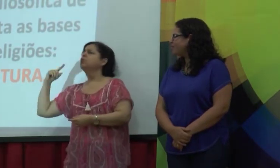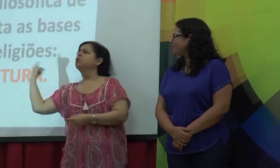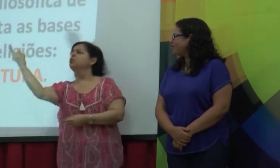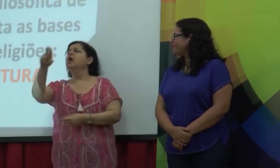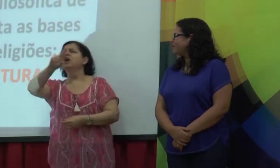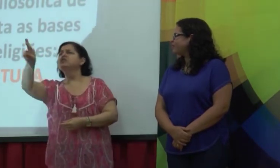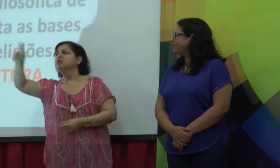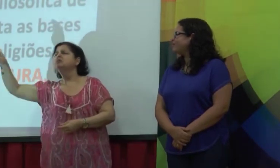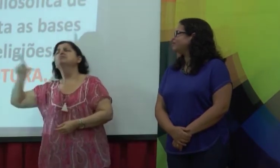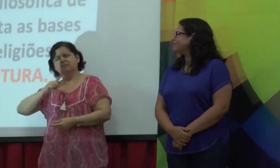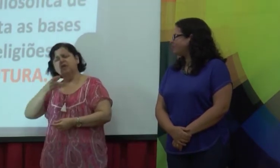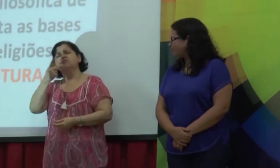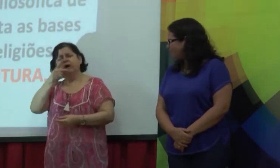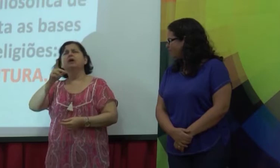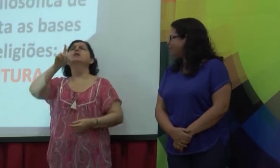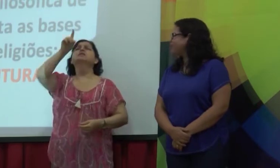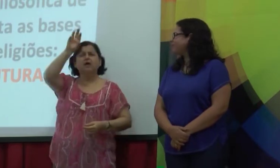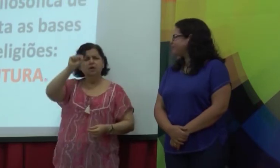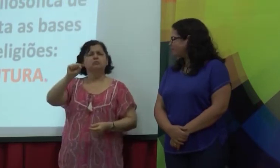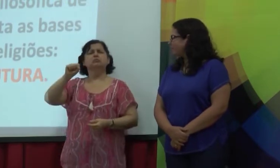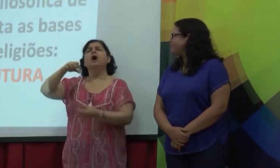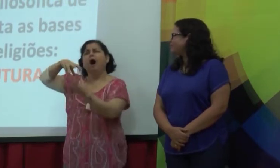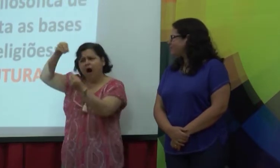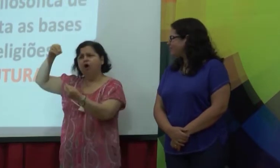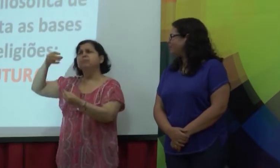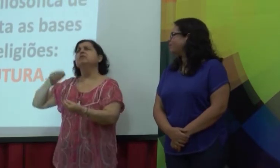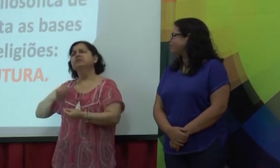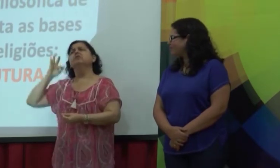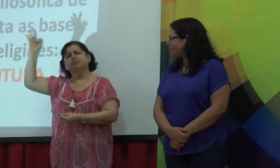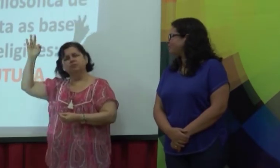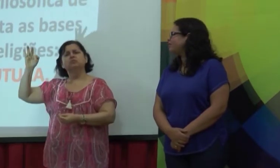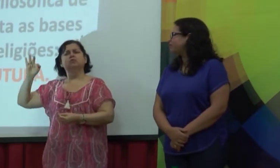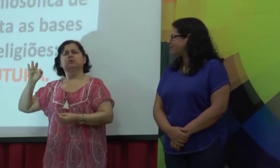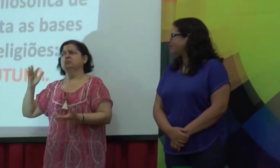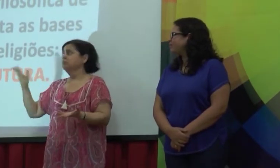Deus, alma e a nossa vida futura.